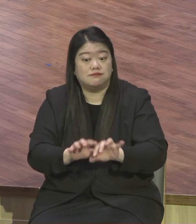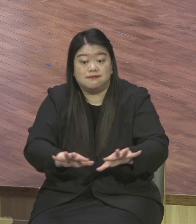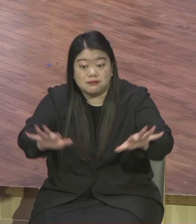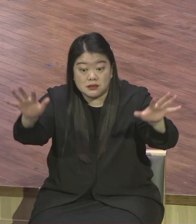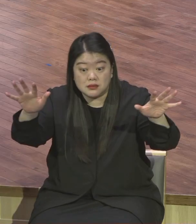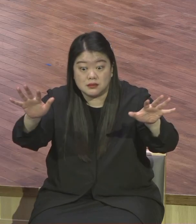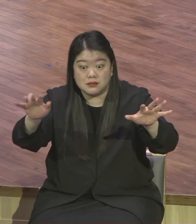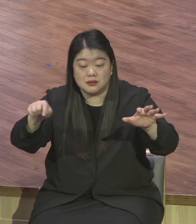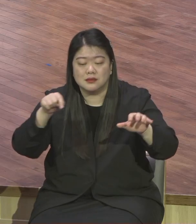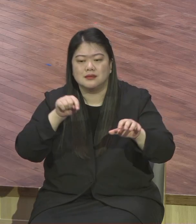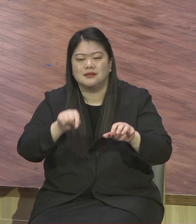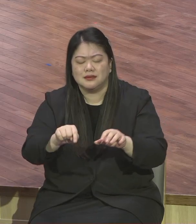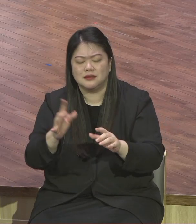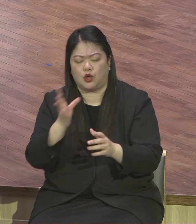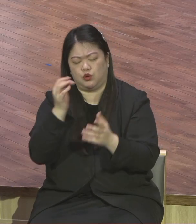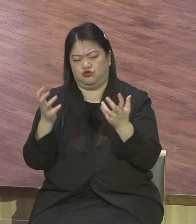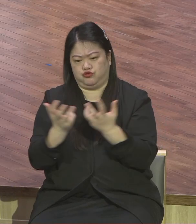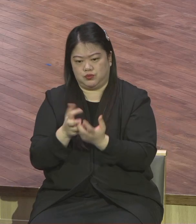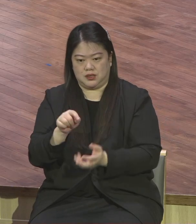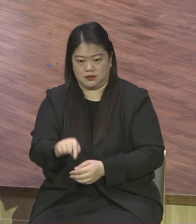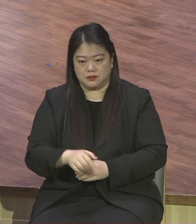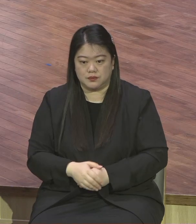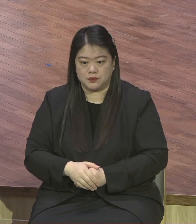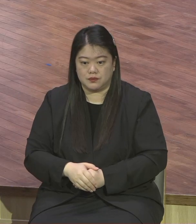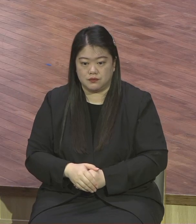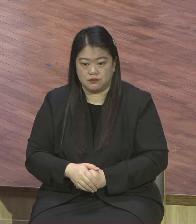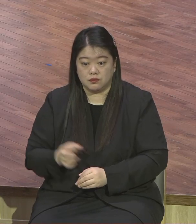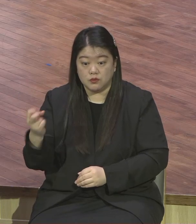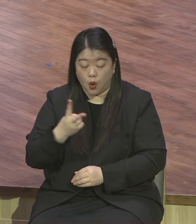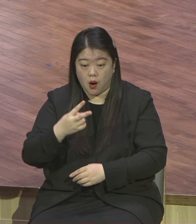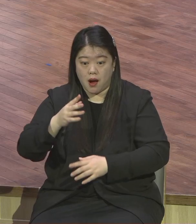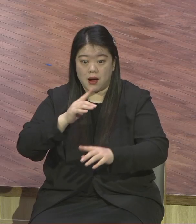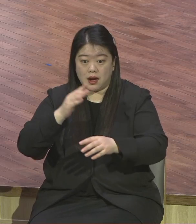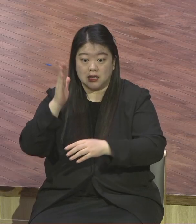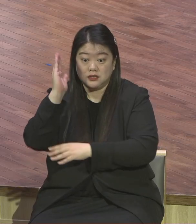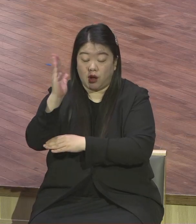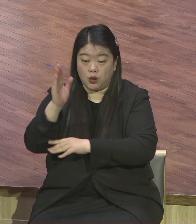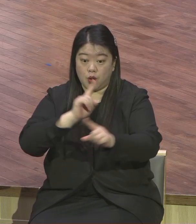말씀을 듣고 또 듣고 또 듣는다. 성령 충만입니다.